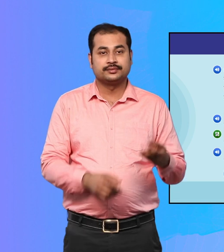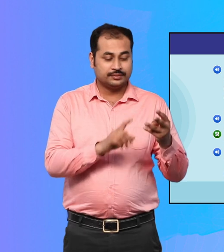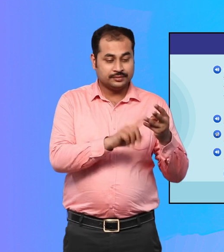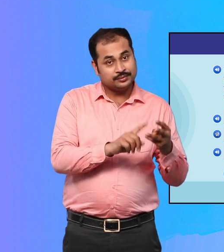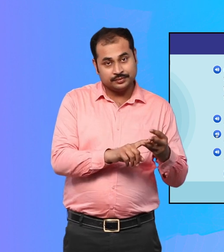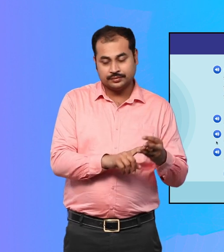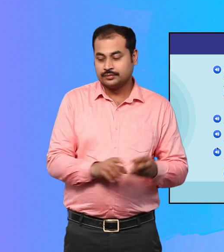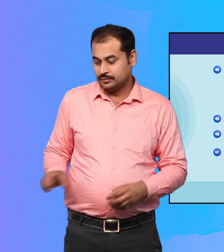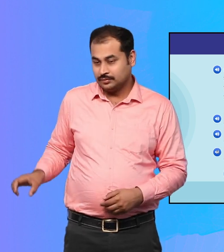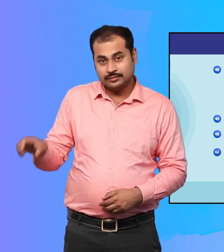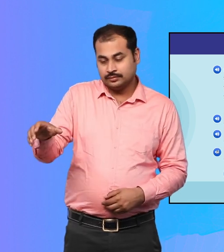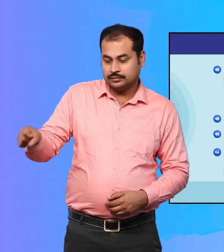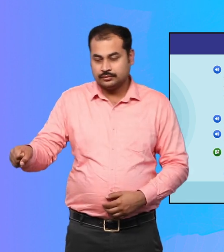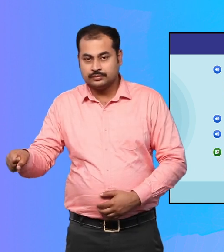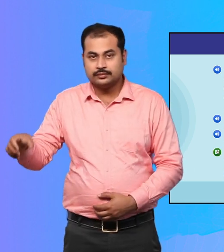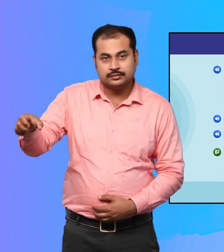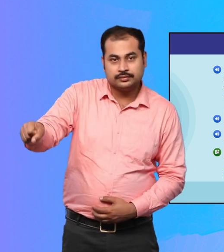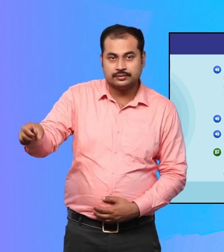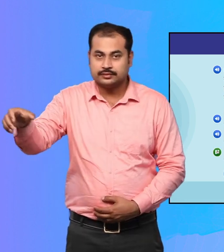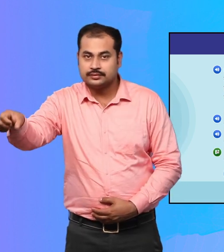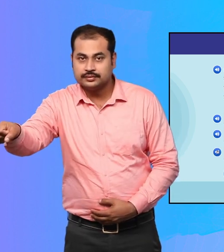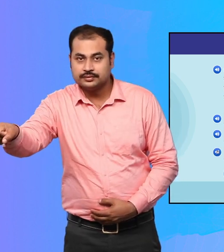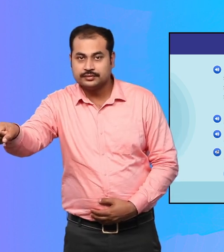कि ग ड्रैगन बॉल ज